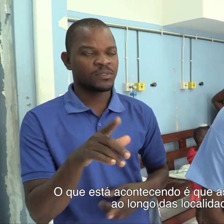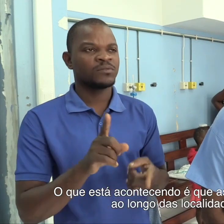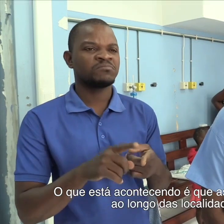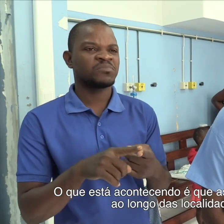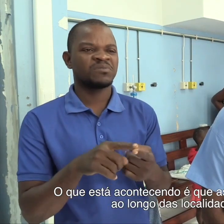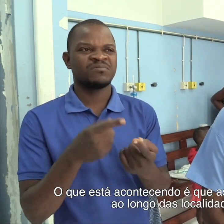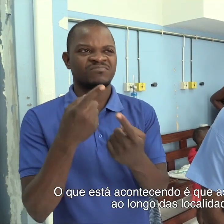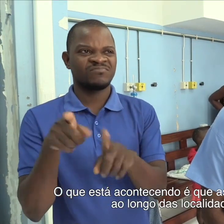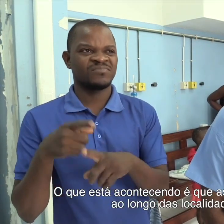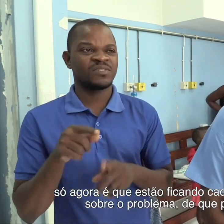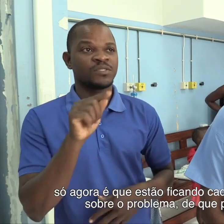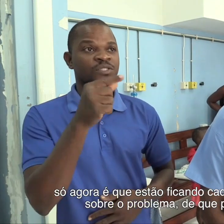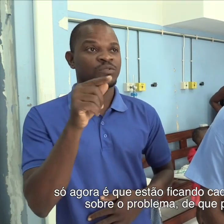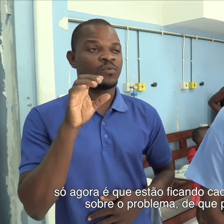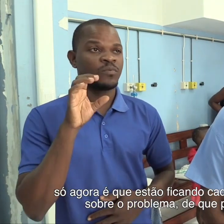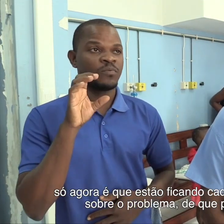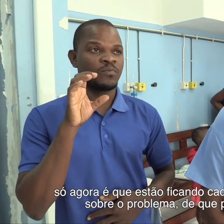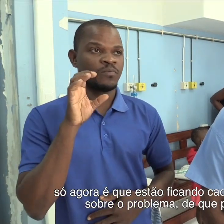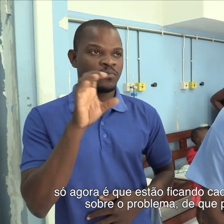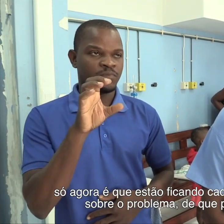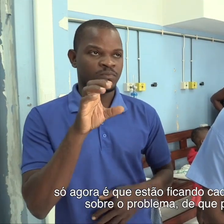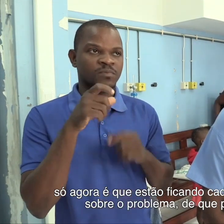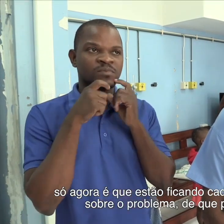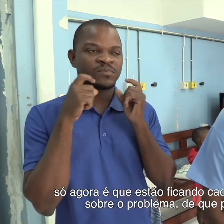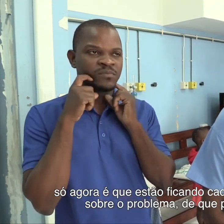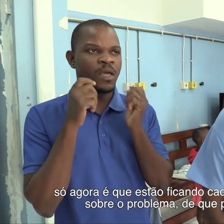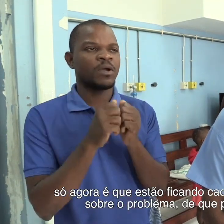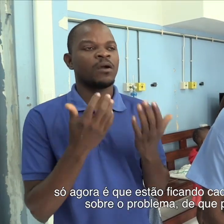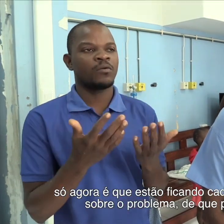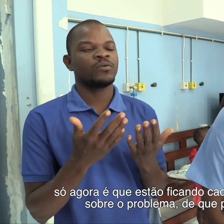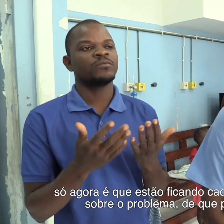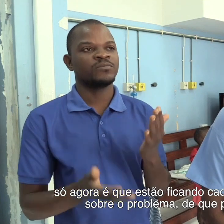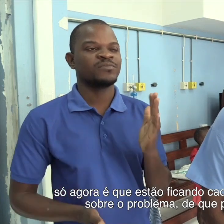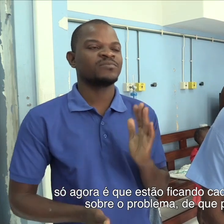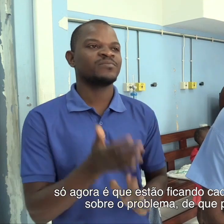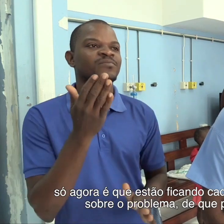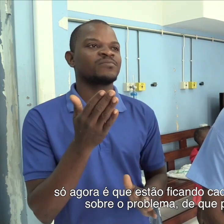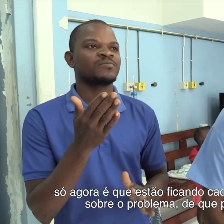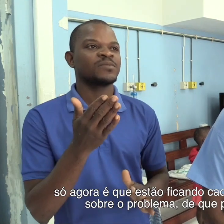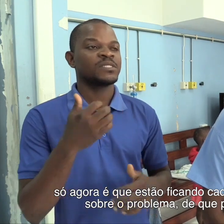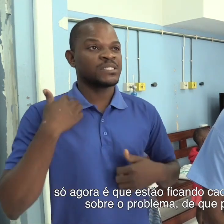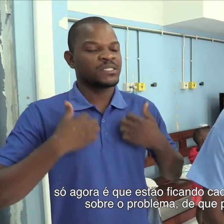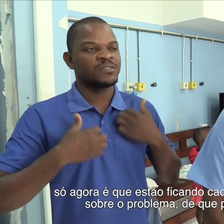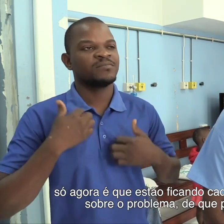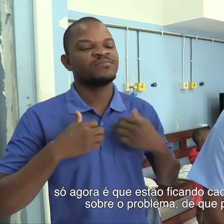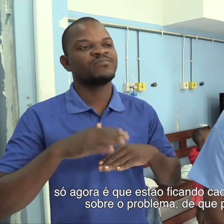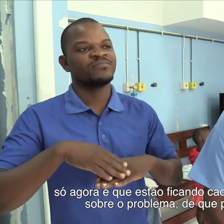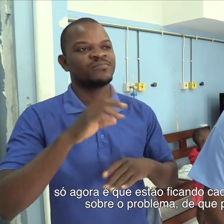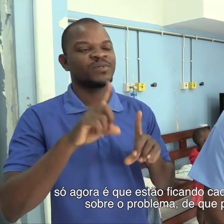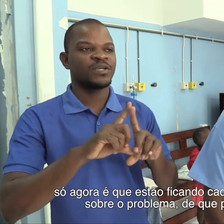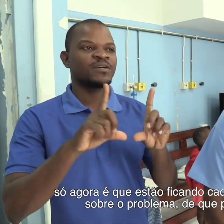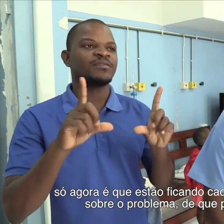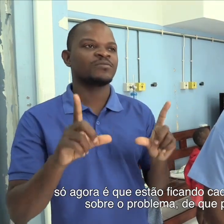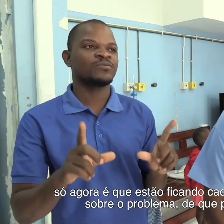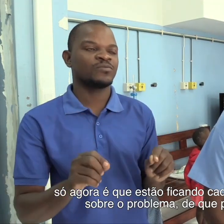localidades do país, só agora é que estão ficando cada vez mais conscientes sobre